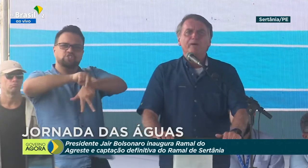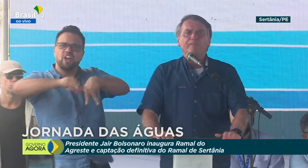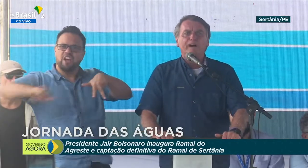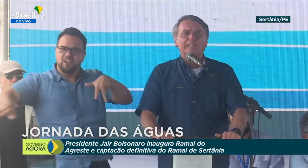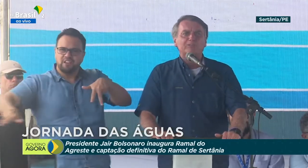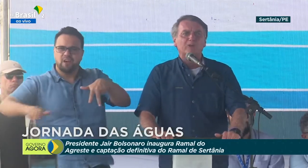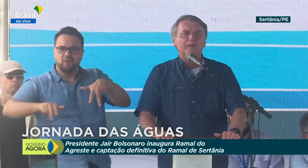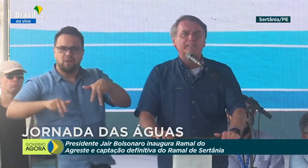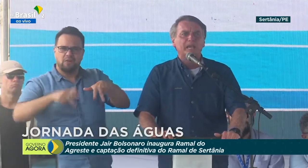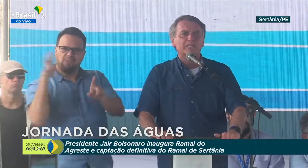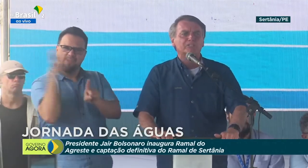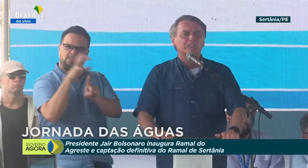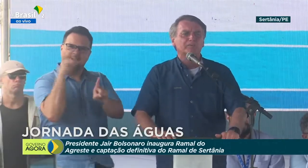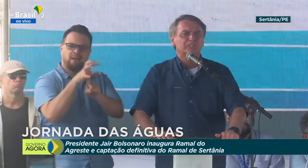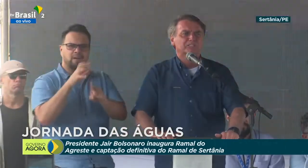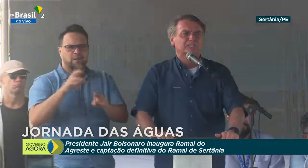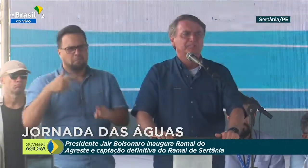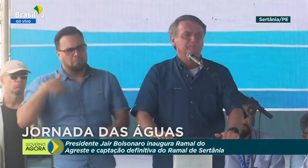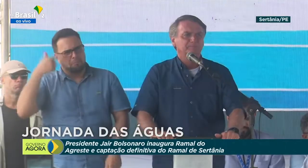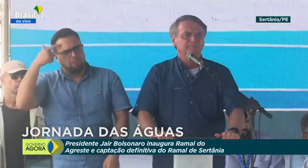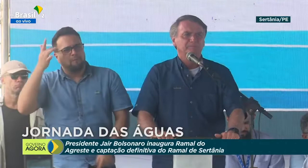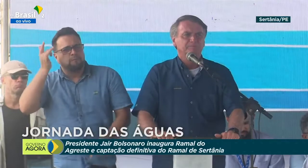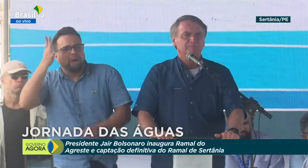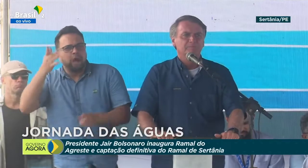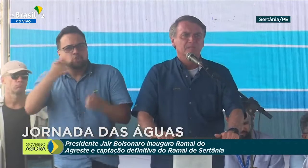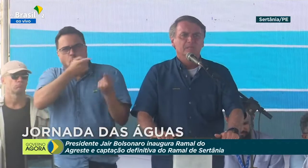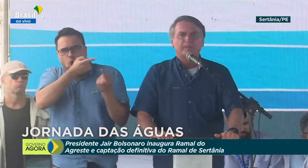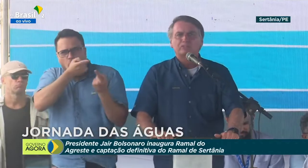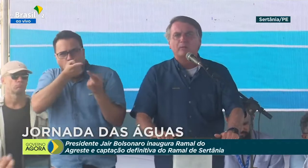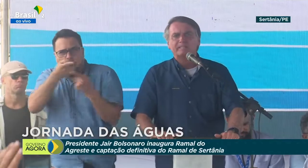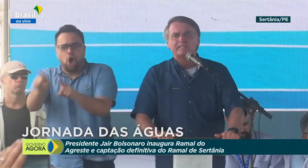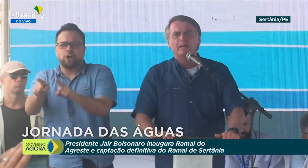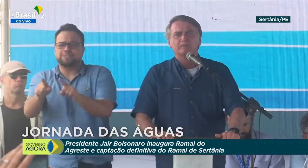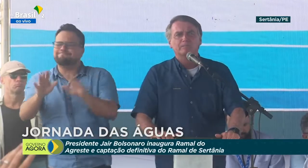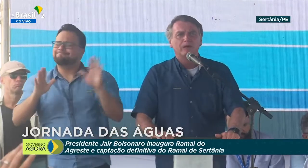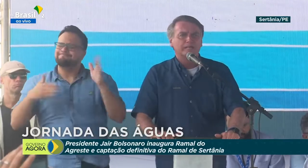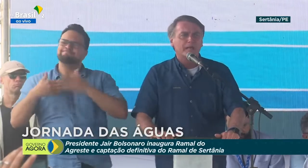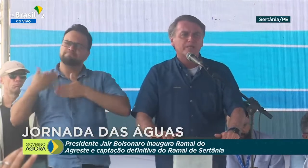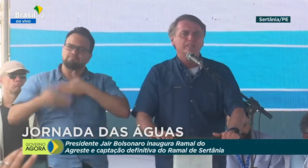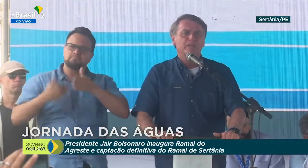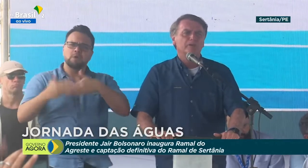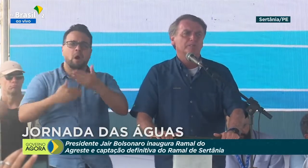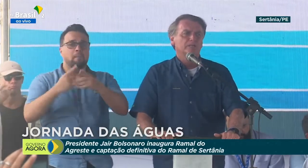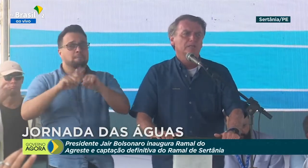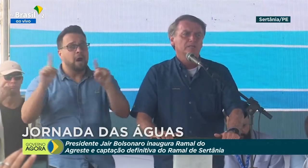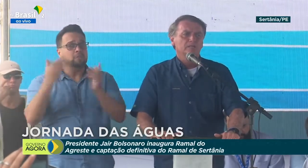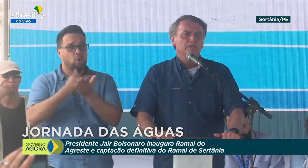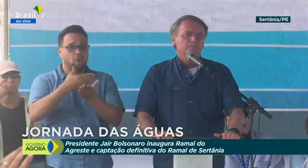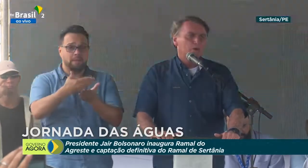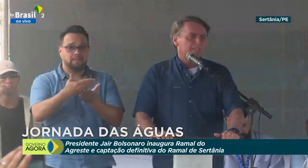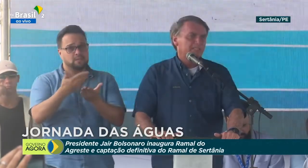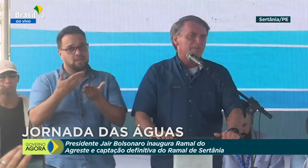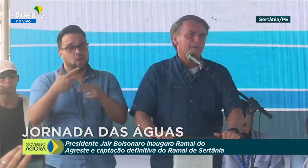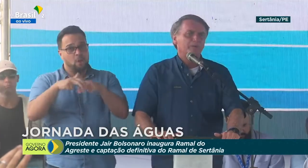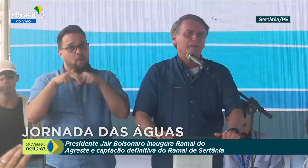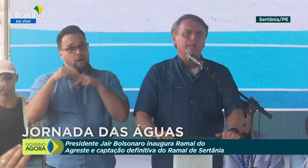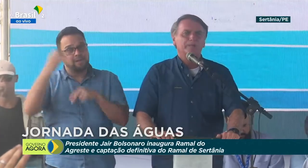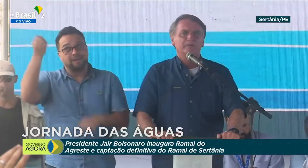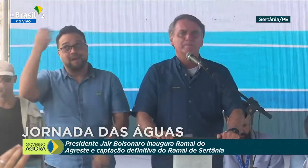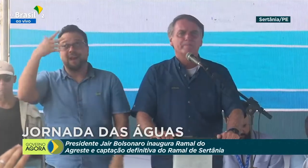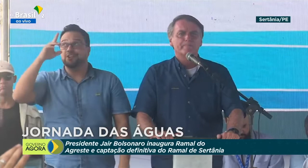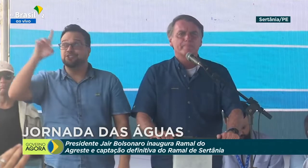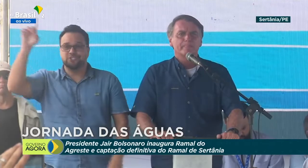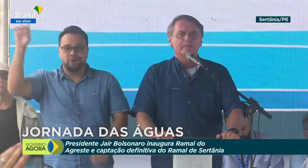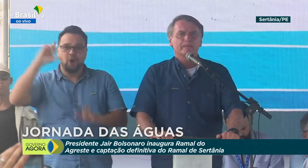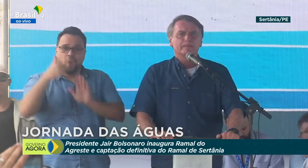Não foi fácil combater esse tipo de gente. Mas começamos, com a graça de Deus, mostrar para o